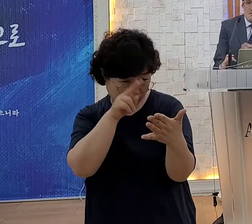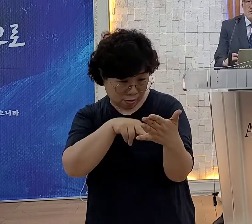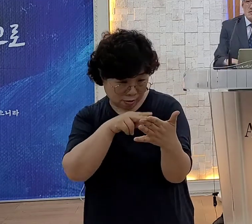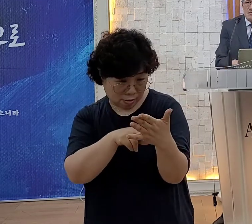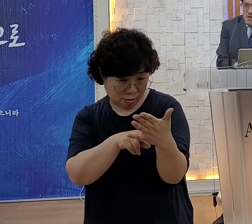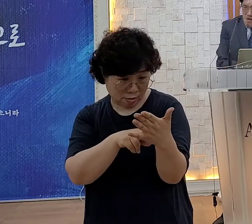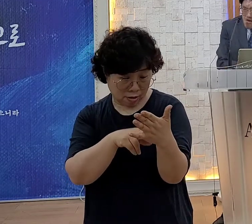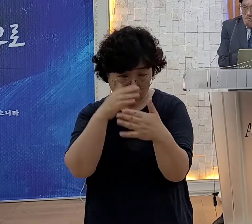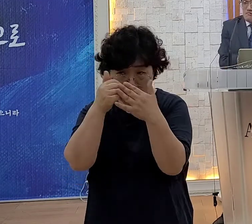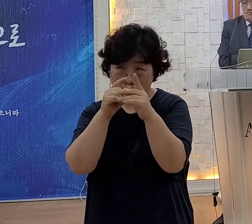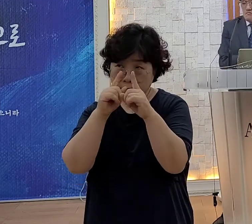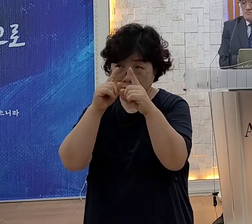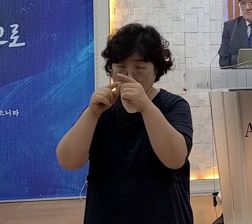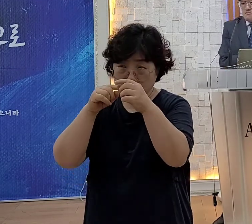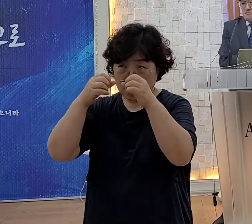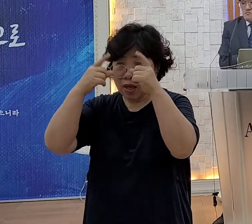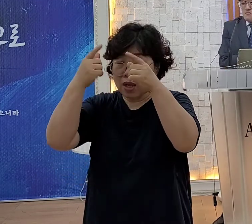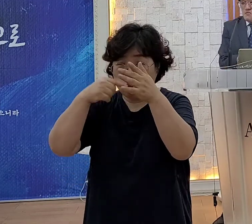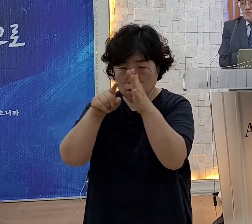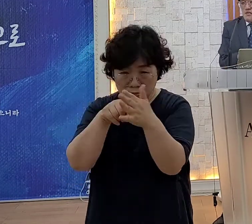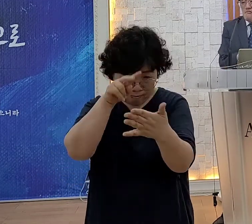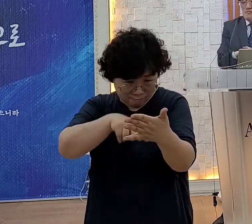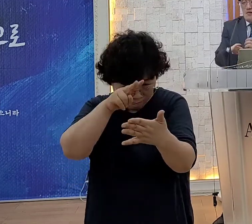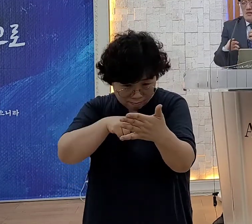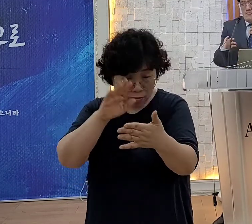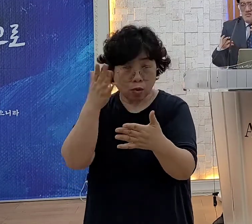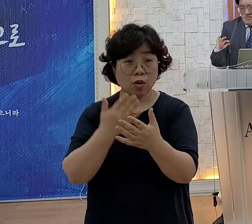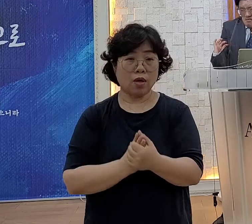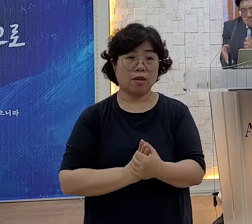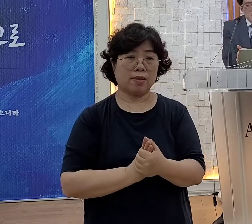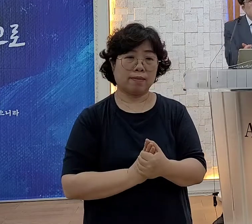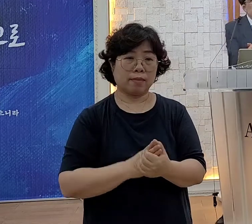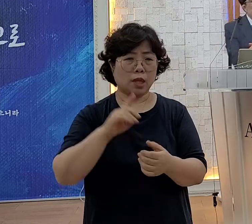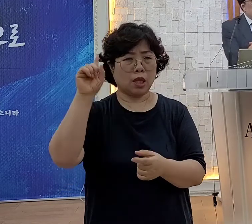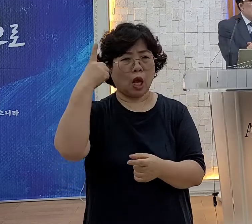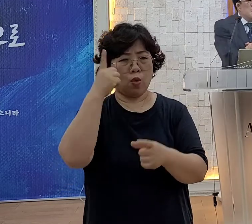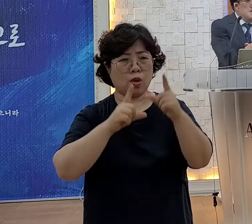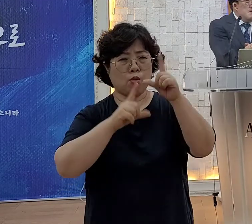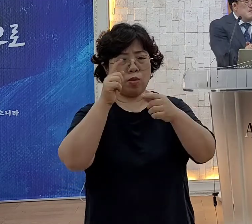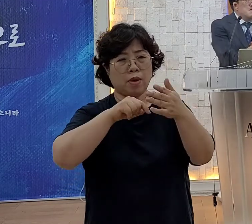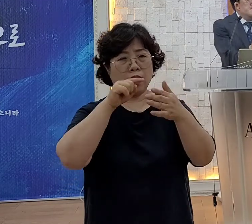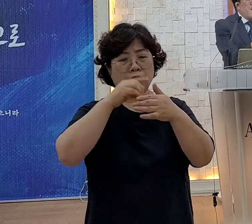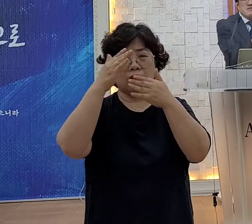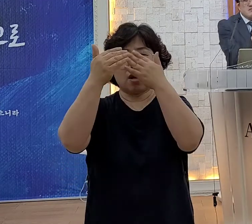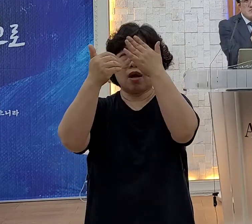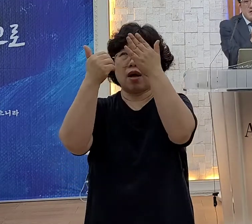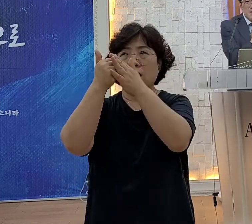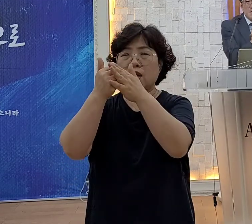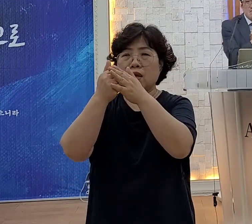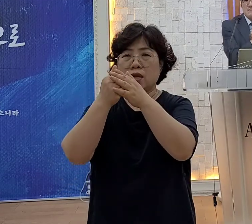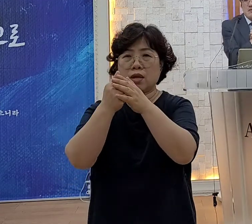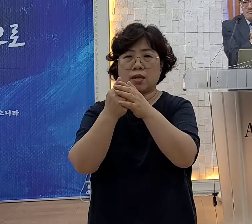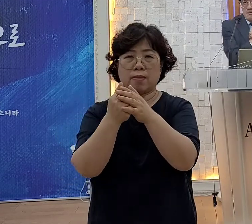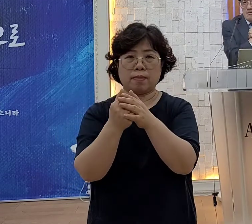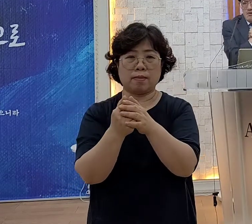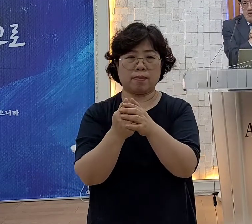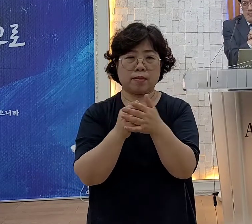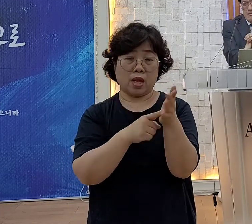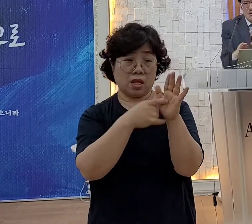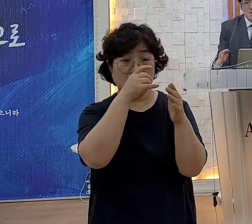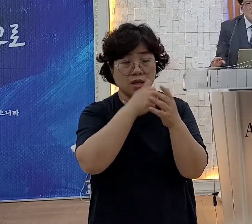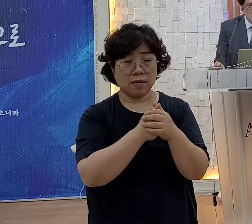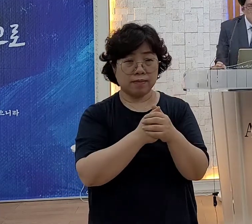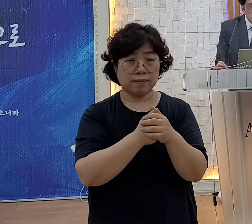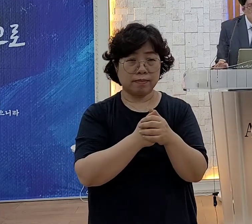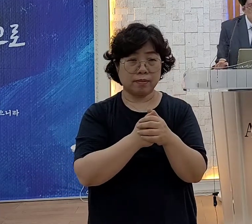여러분 다윗이 잘 보여주는 거예요. 다윗이 하나님을 정말 사랑하니까 그 말씀을 사랑한다고 시편에 보세요.